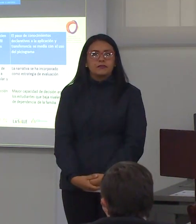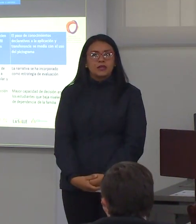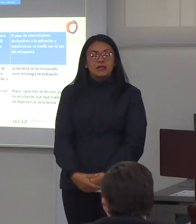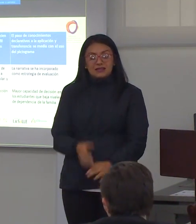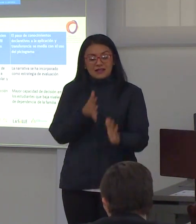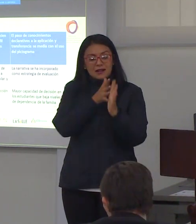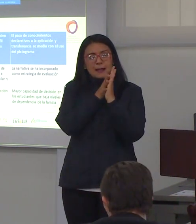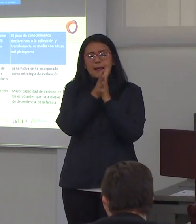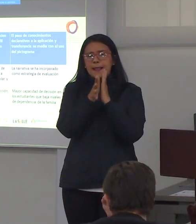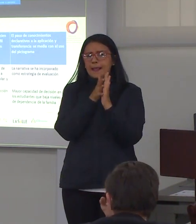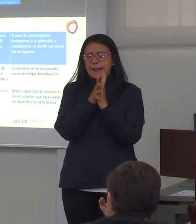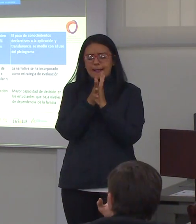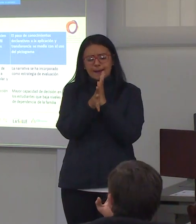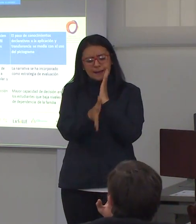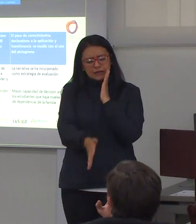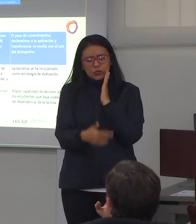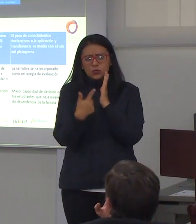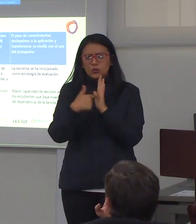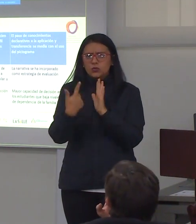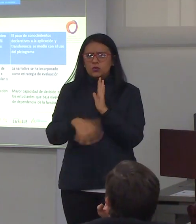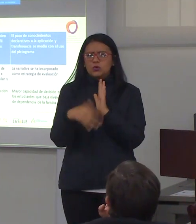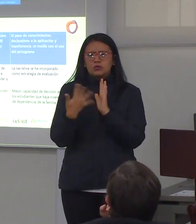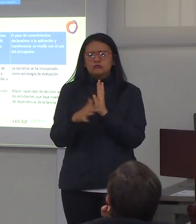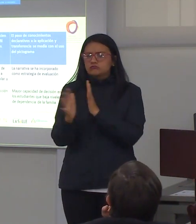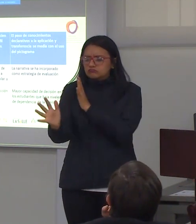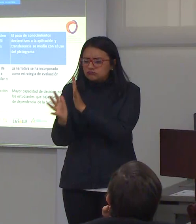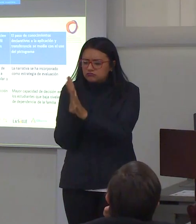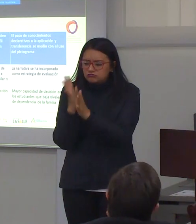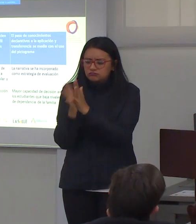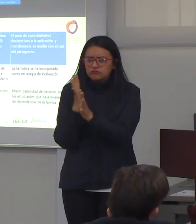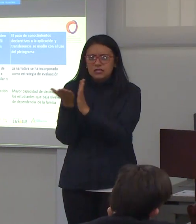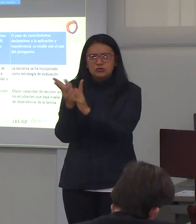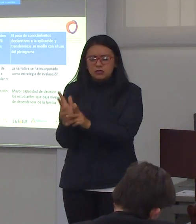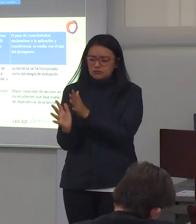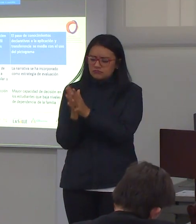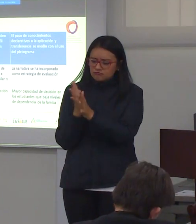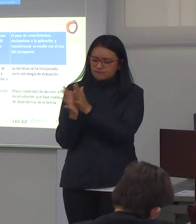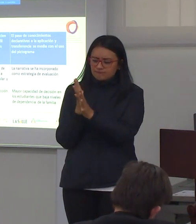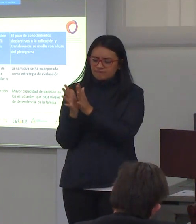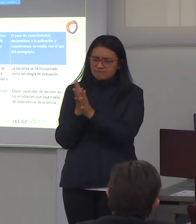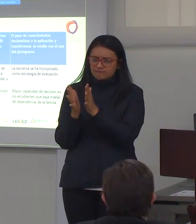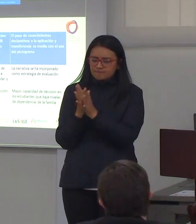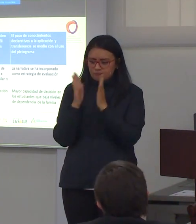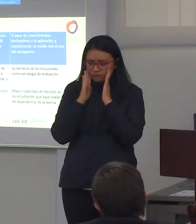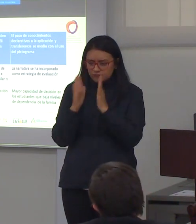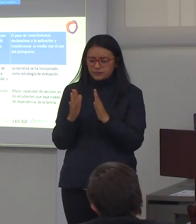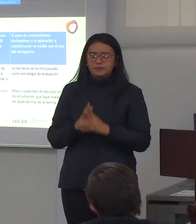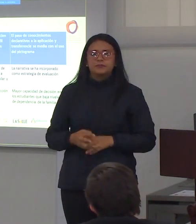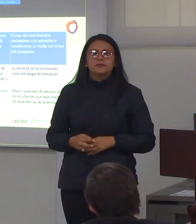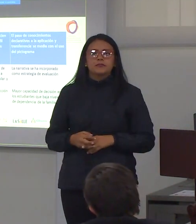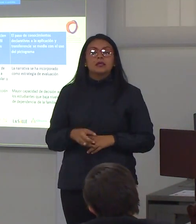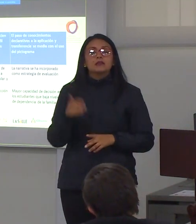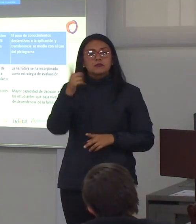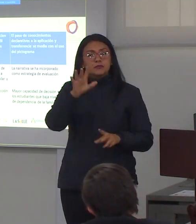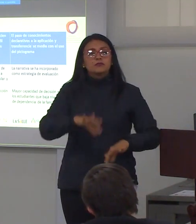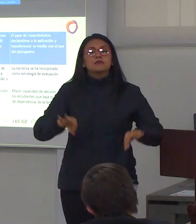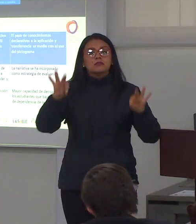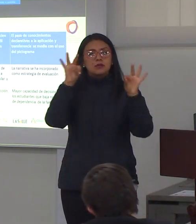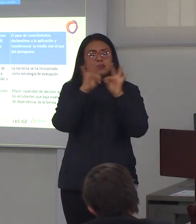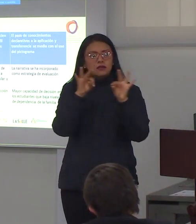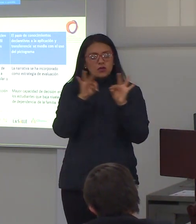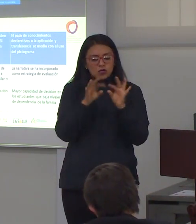para nosotros es fundamental es decir es muy importante escuchar el estudiante es fundamental también la